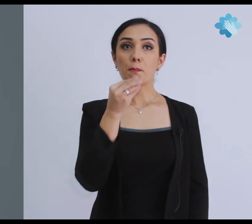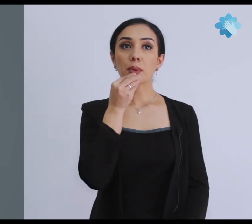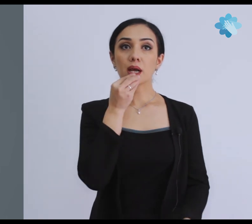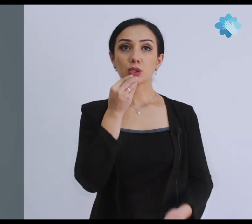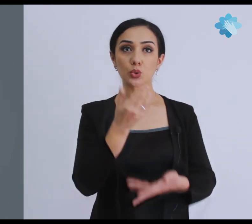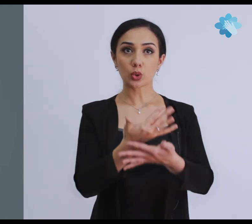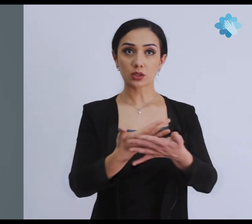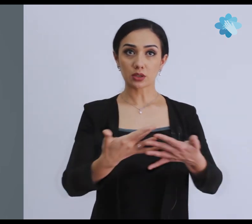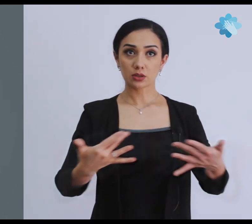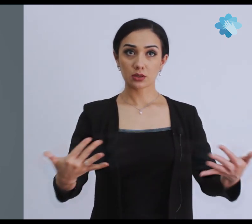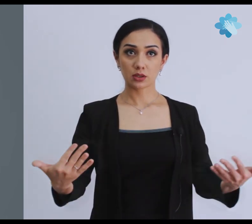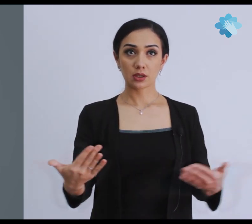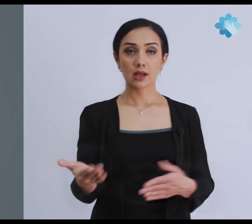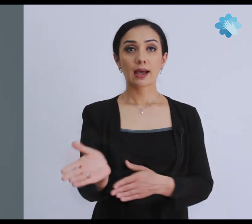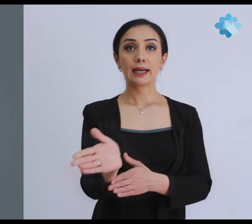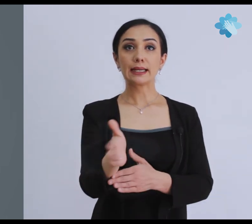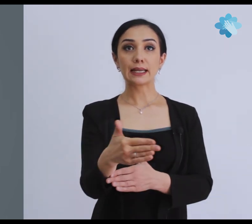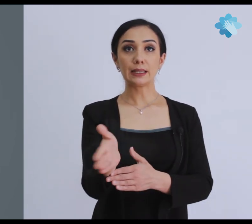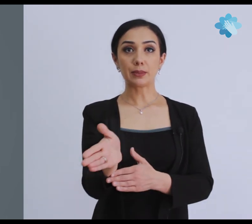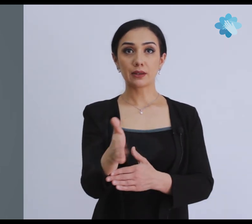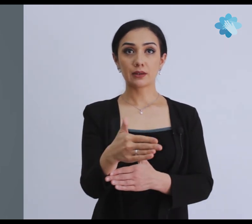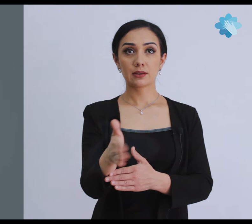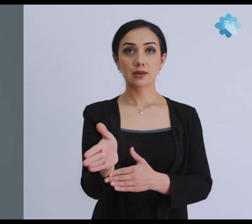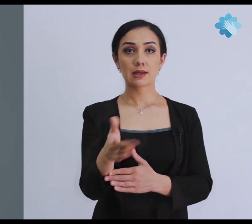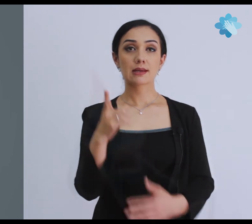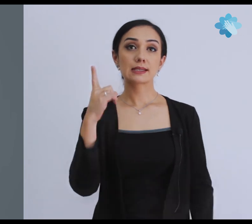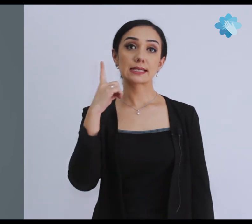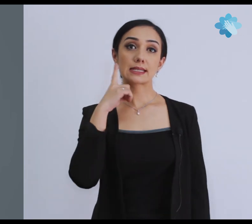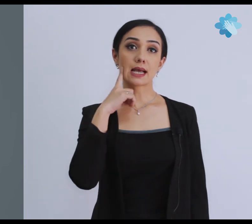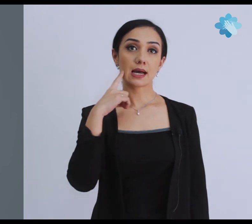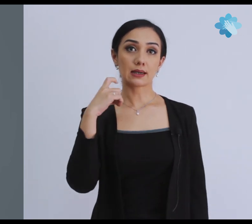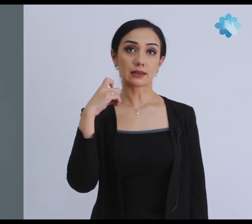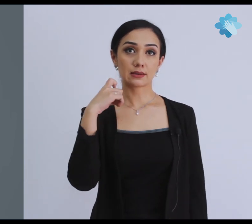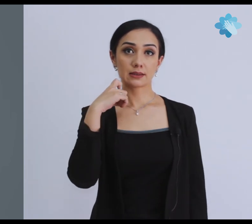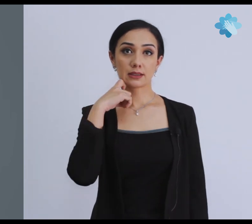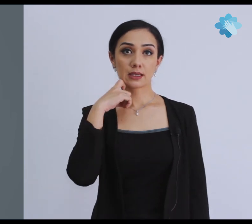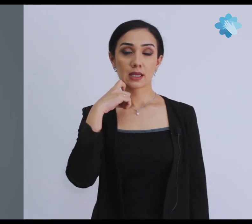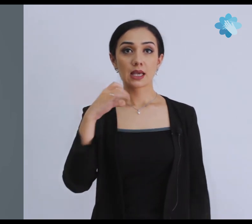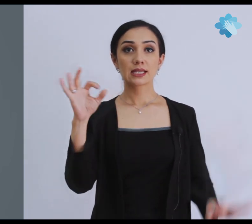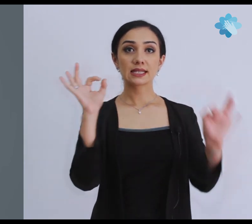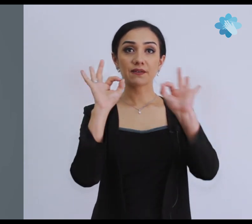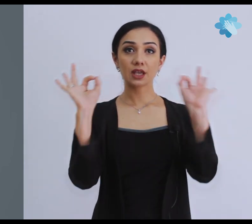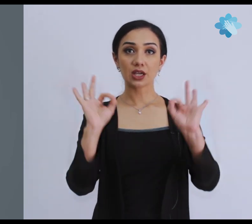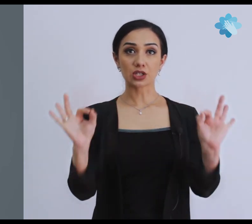продукты рыба сахар свежий